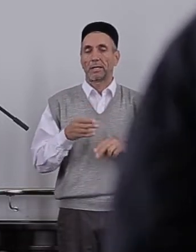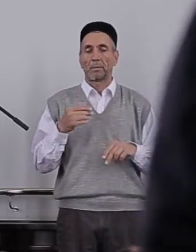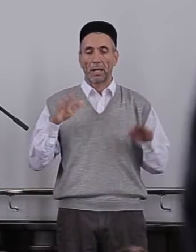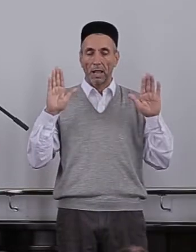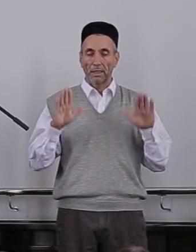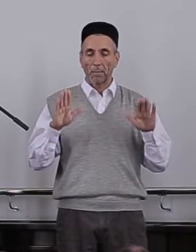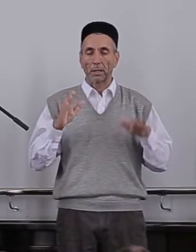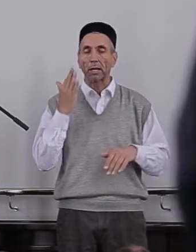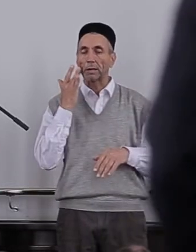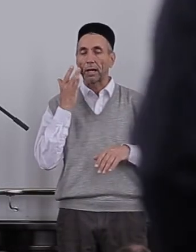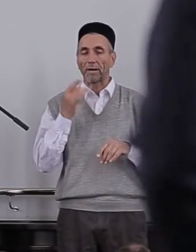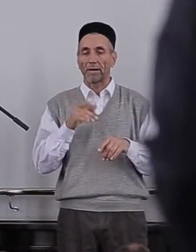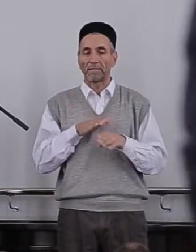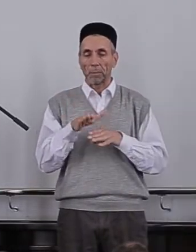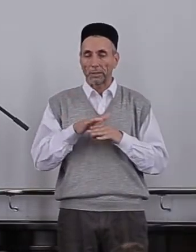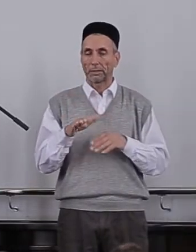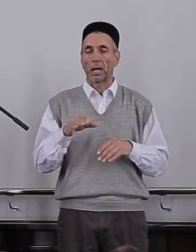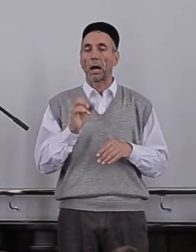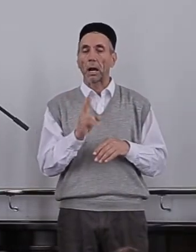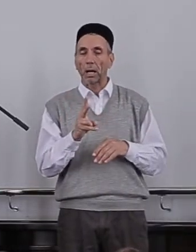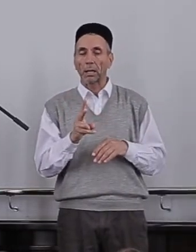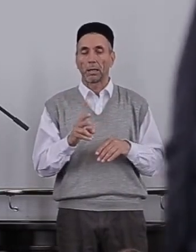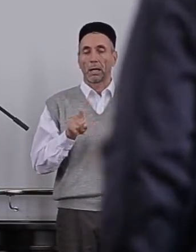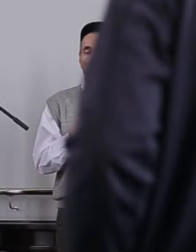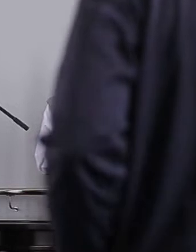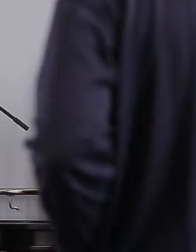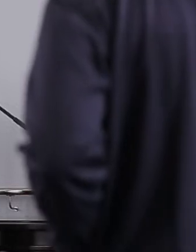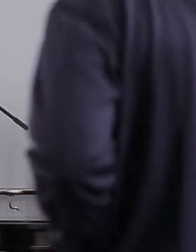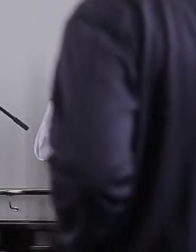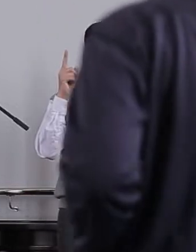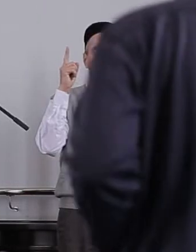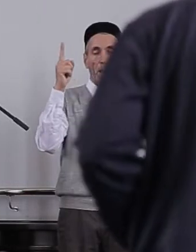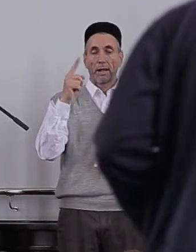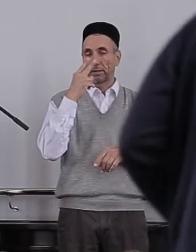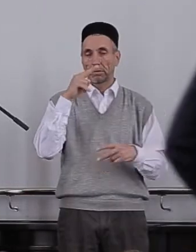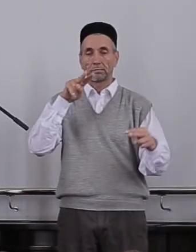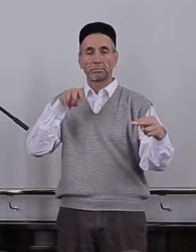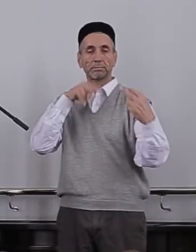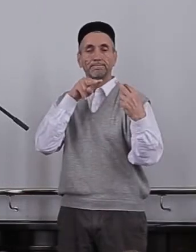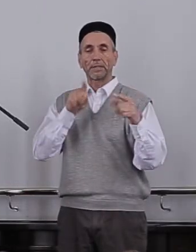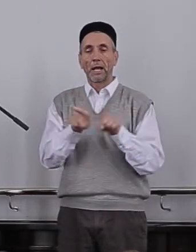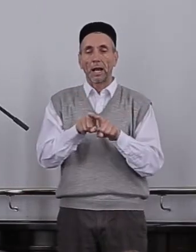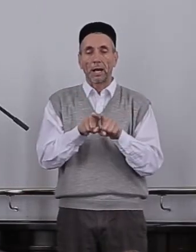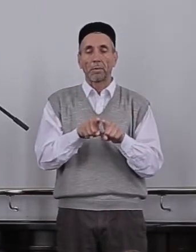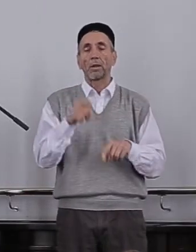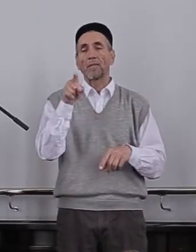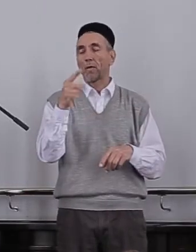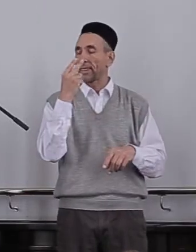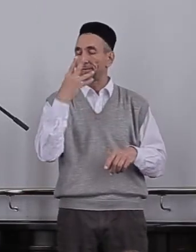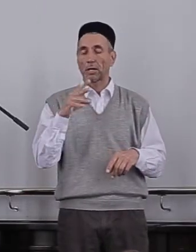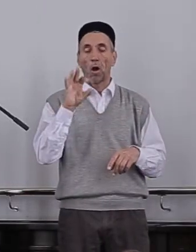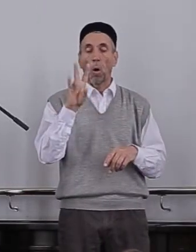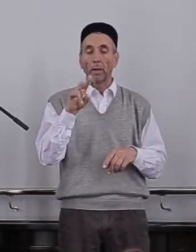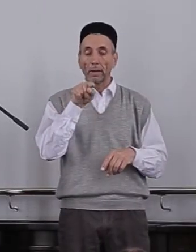намаз укыганда шулай намаз укыйсың, как будто син Аллаһ Таалә күрәсең. Әмма дәрәк син Аллаһ Таалә күрмәсәң дә, Аллаһ